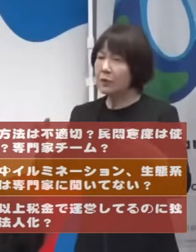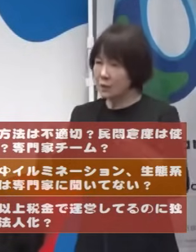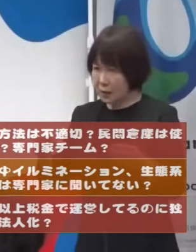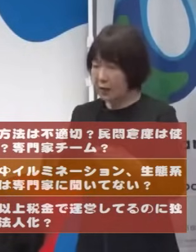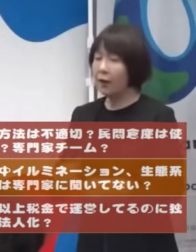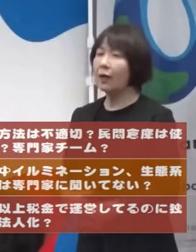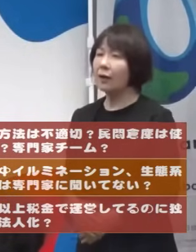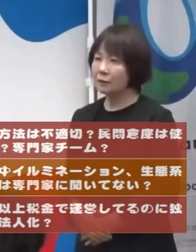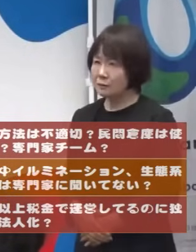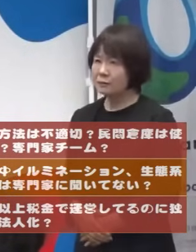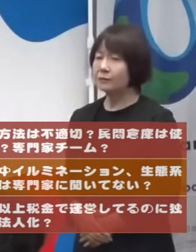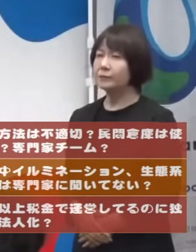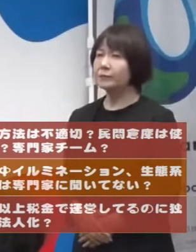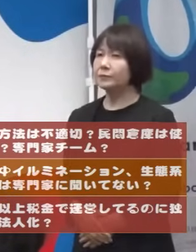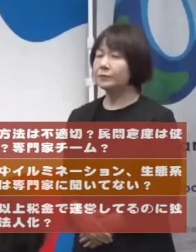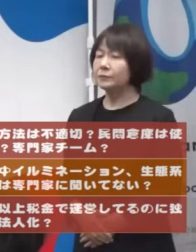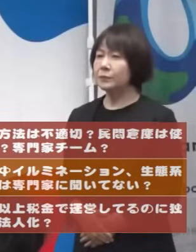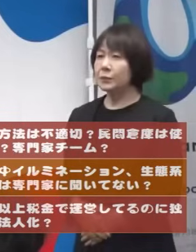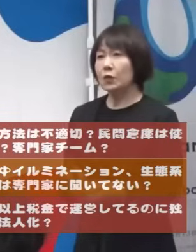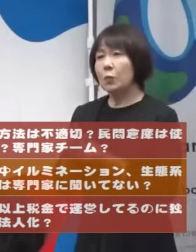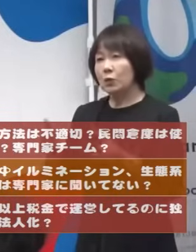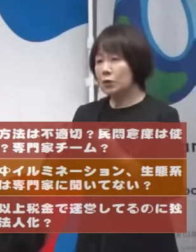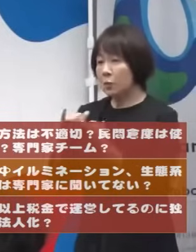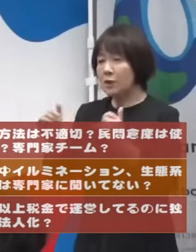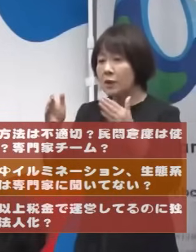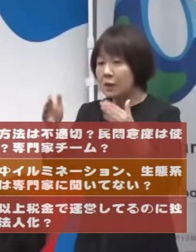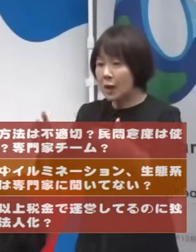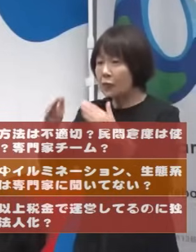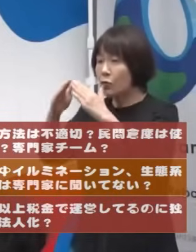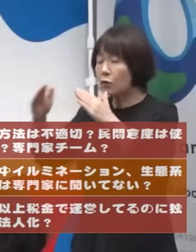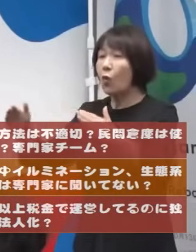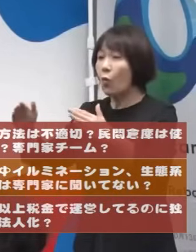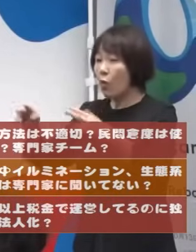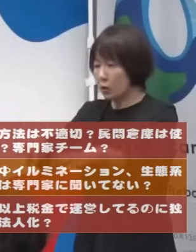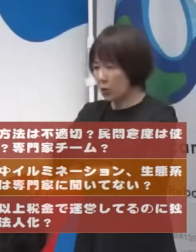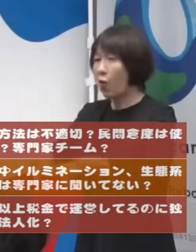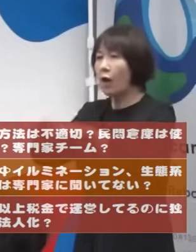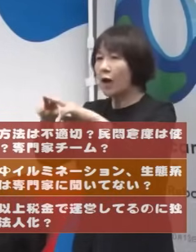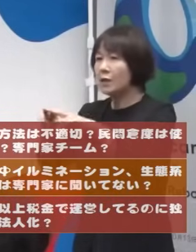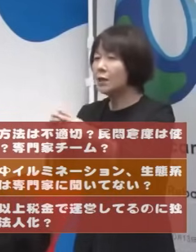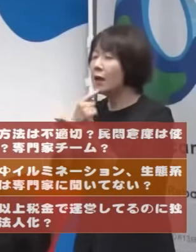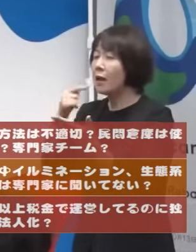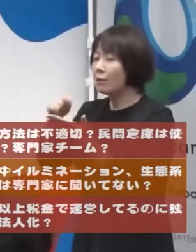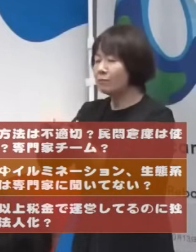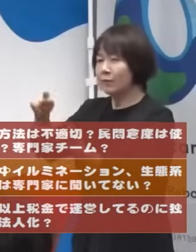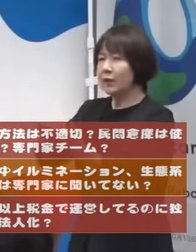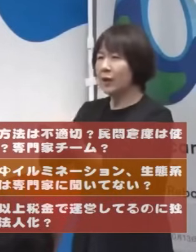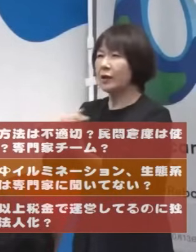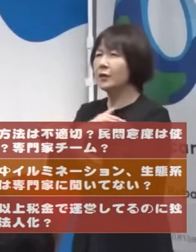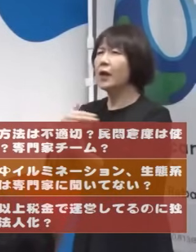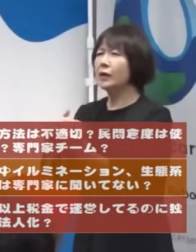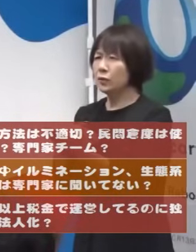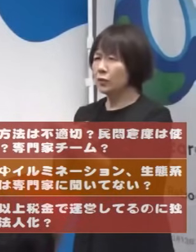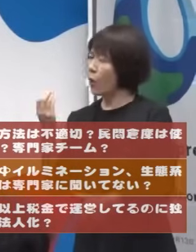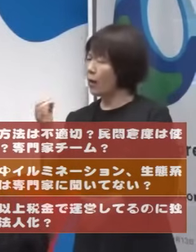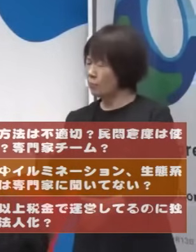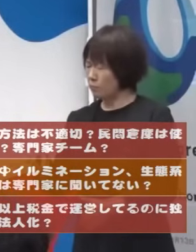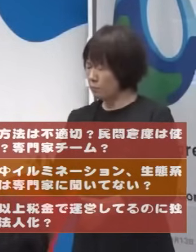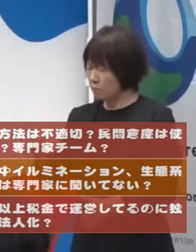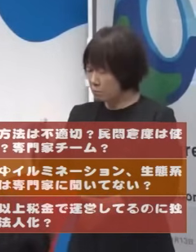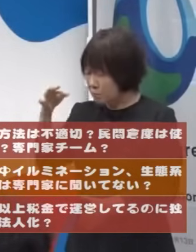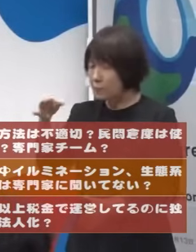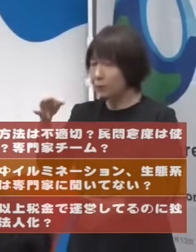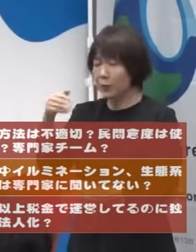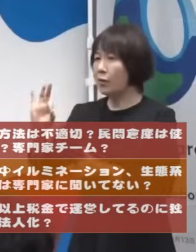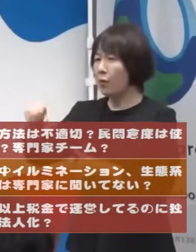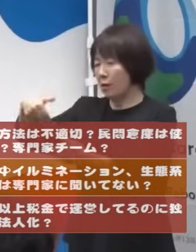。でこれもちろん民間の倉庫で保管したらすぐ解決はするんですけど、やっぱり数千万円単位 の保